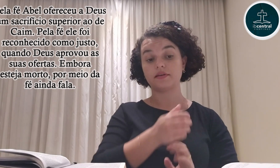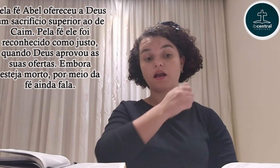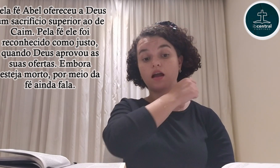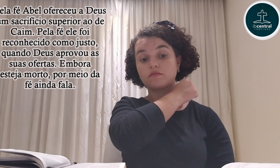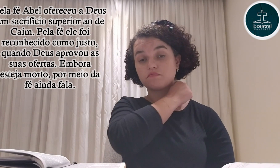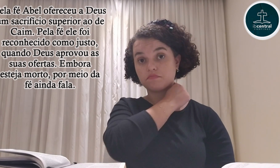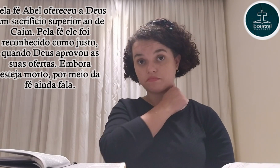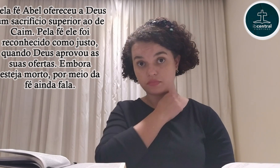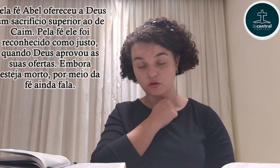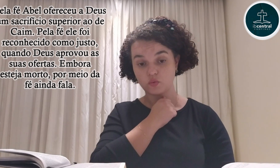Caim.